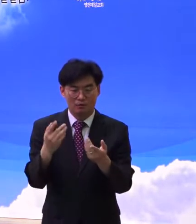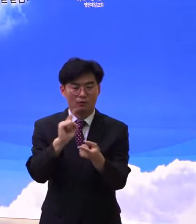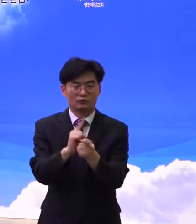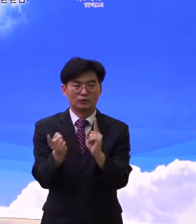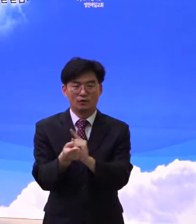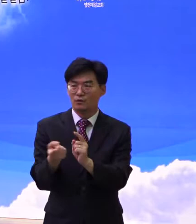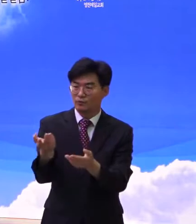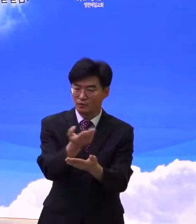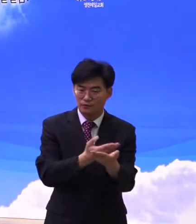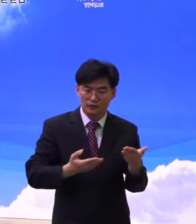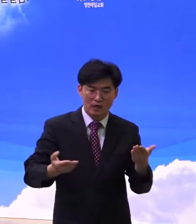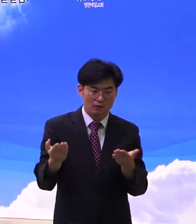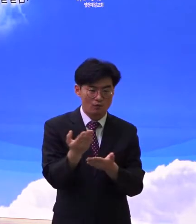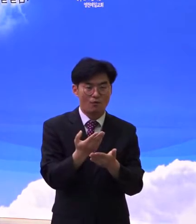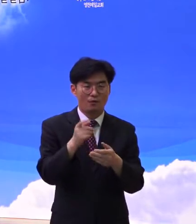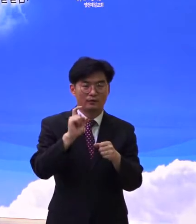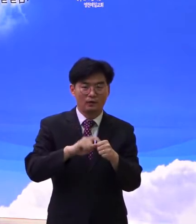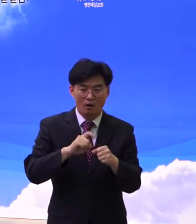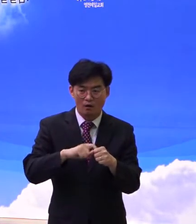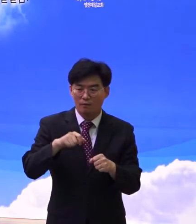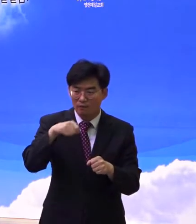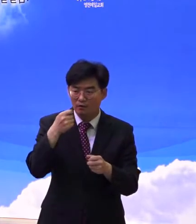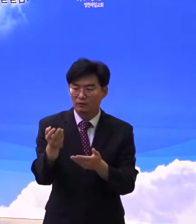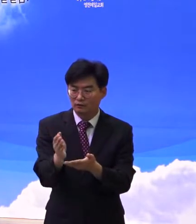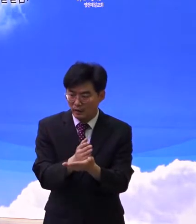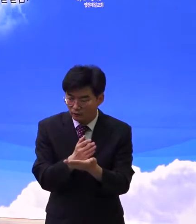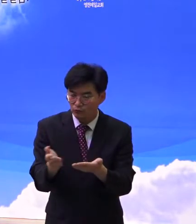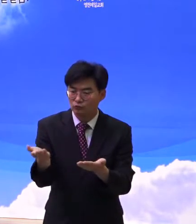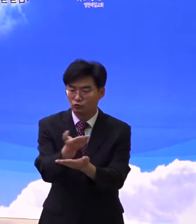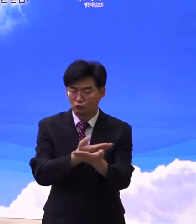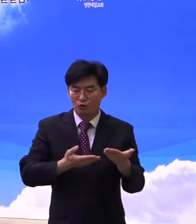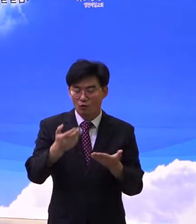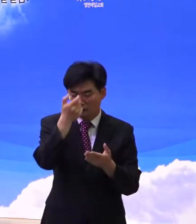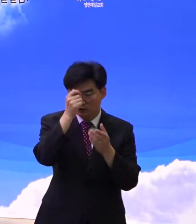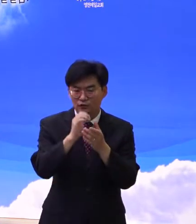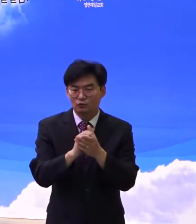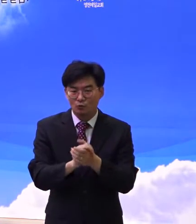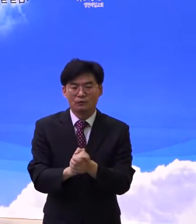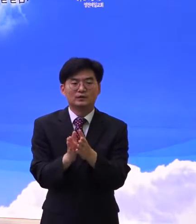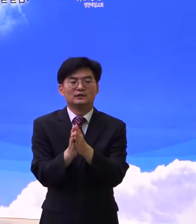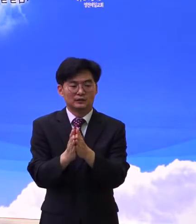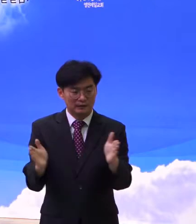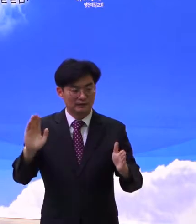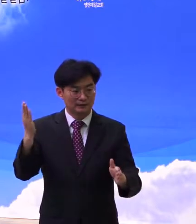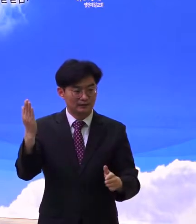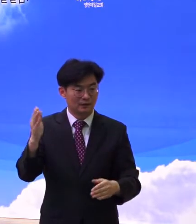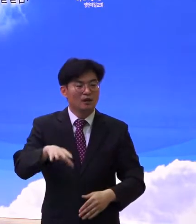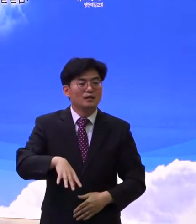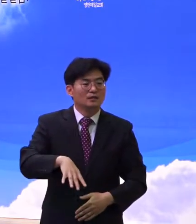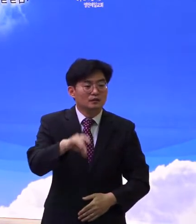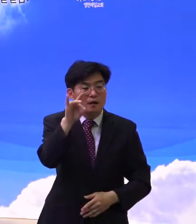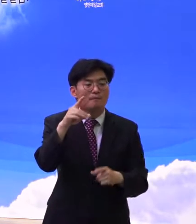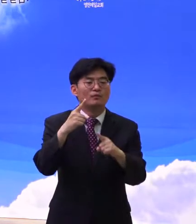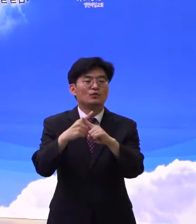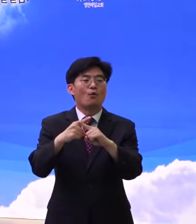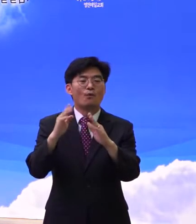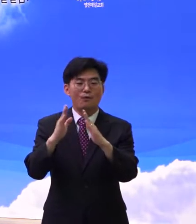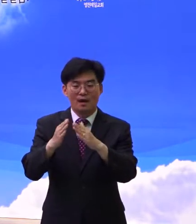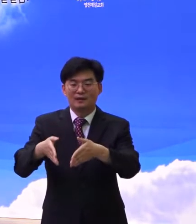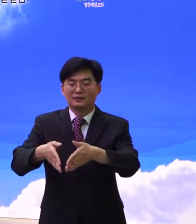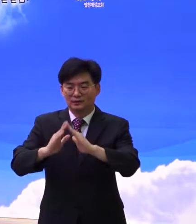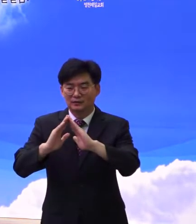교제하면서 떡을 떼고 기도하기에 힘썼습니다. 최초의 교회의 모습이 그렇습니다. 그리고 하나님께서는